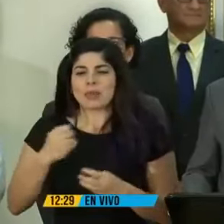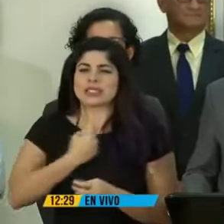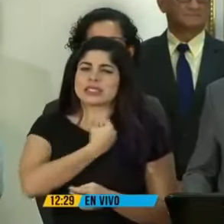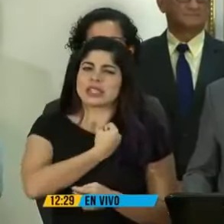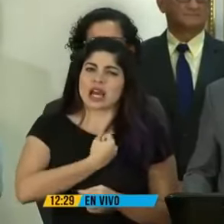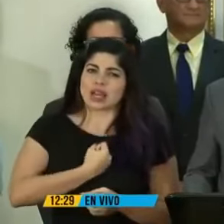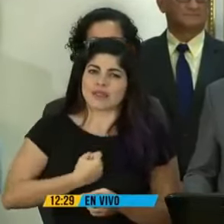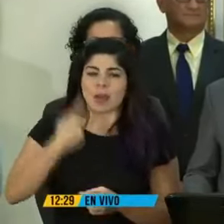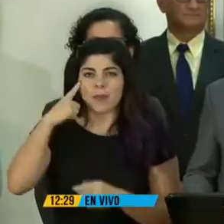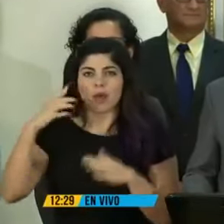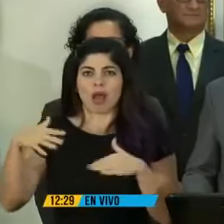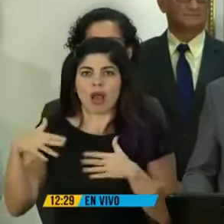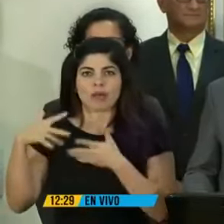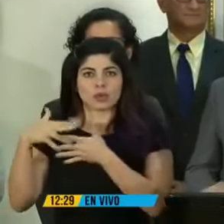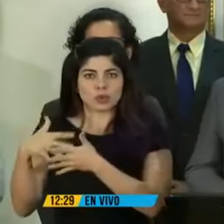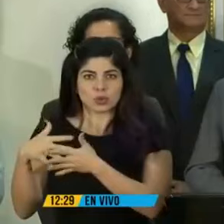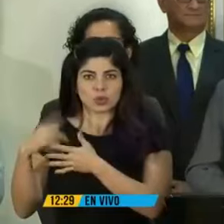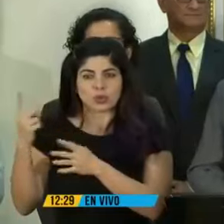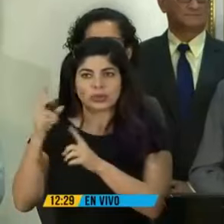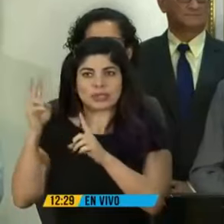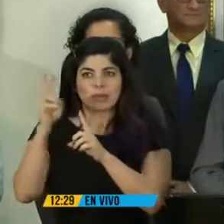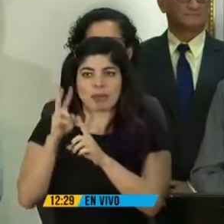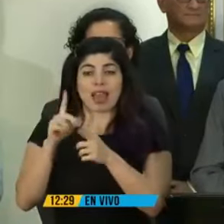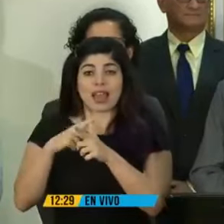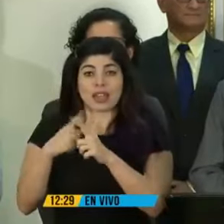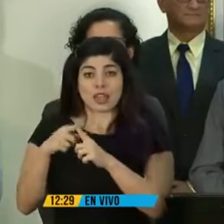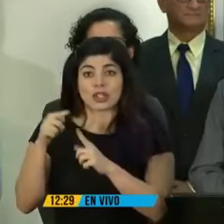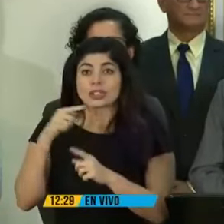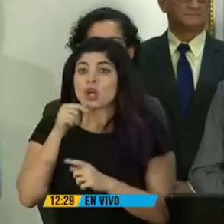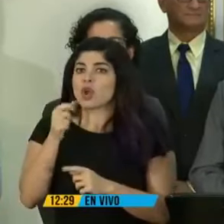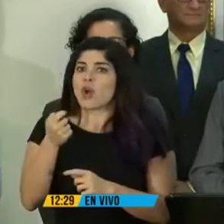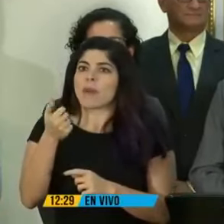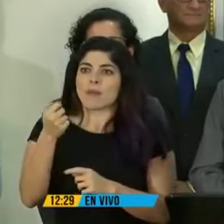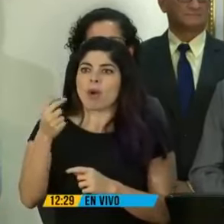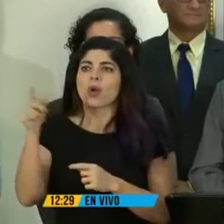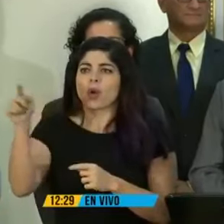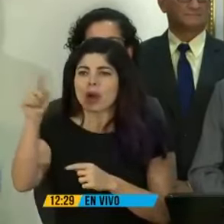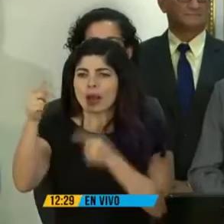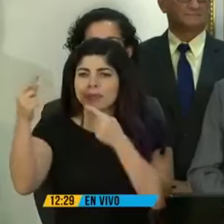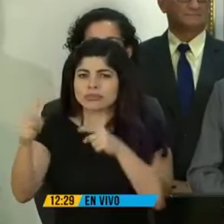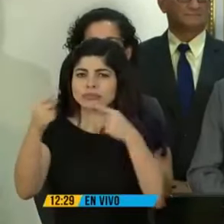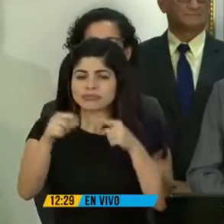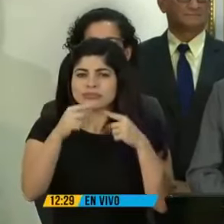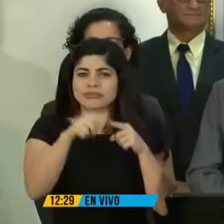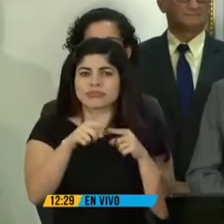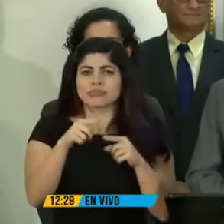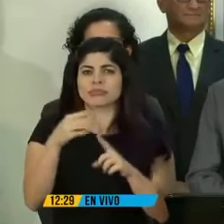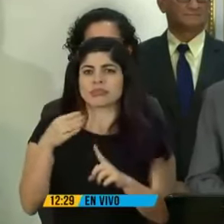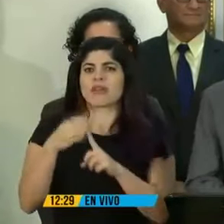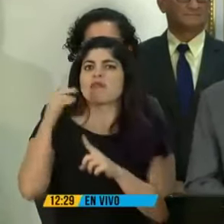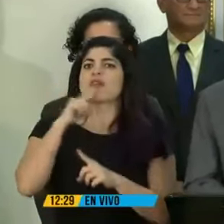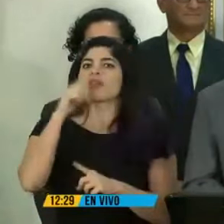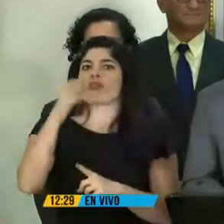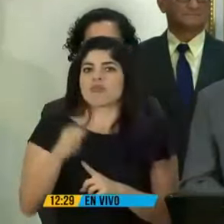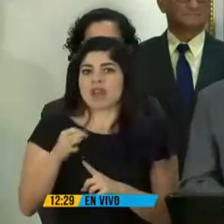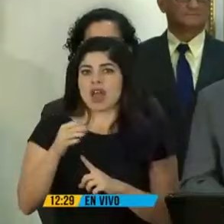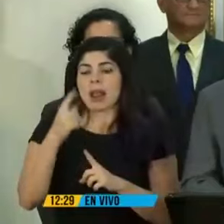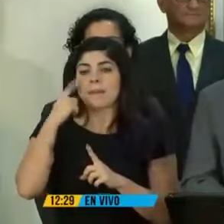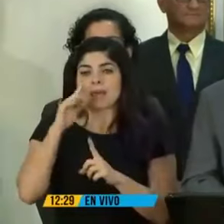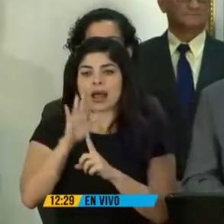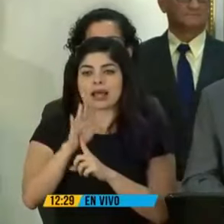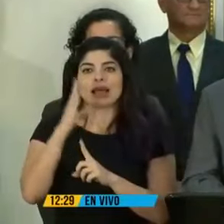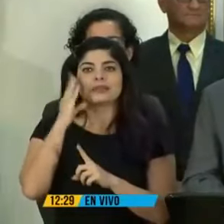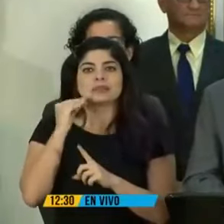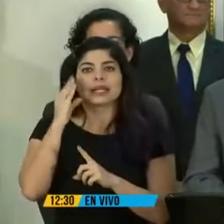muy alto por ello. Esto ha implicado, en no pocos casos, una constricción real de su experiencia